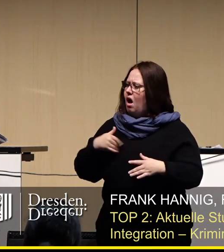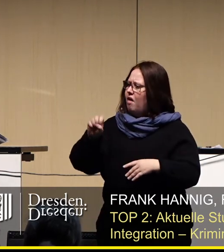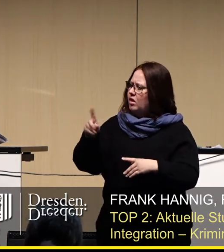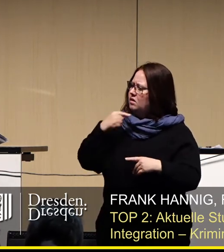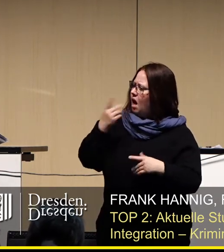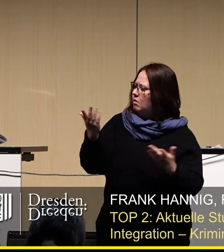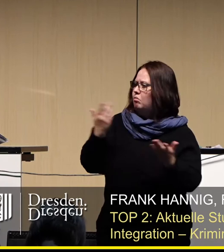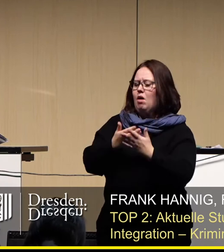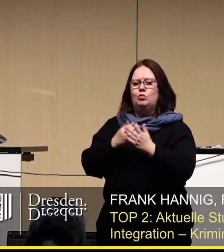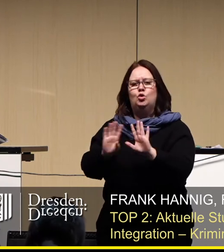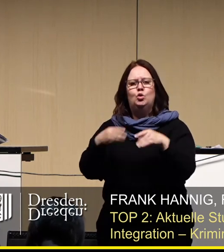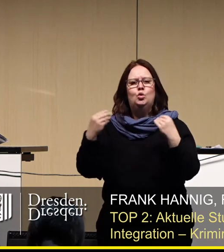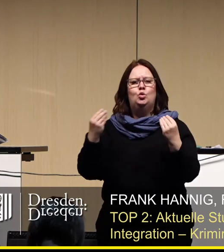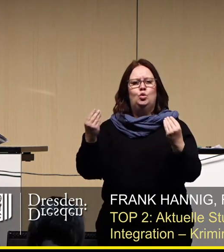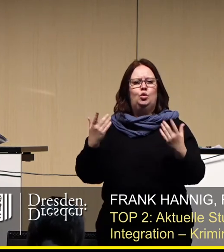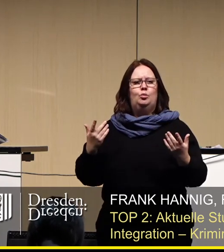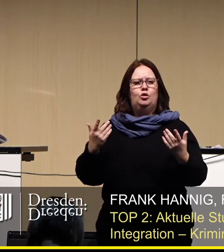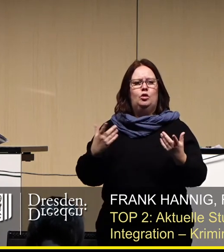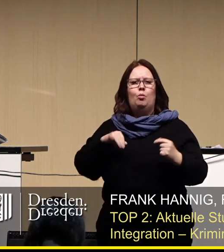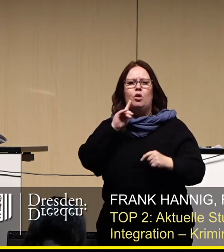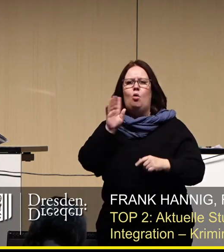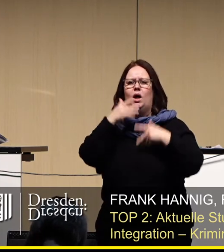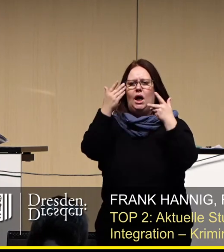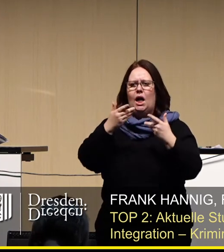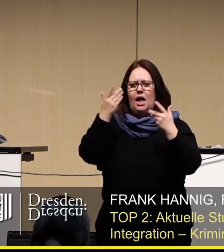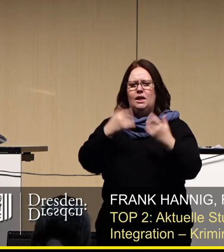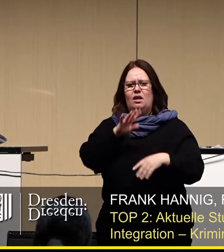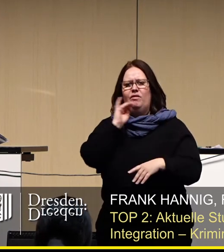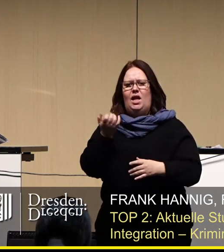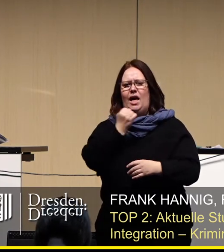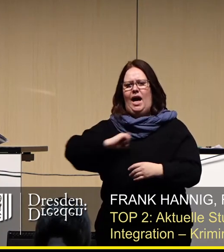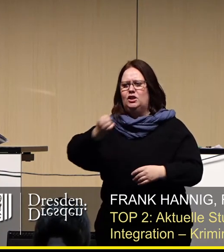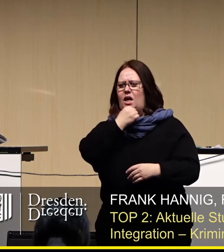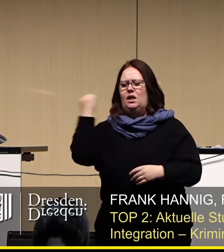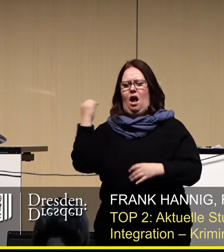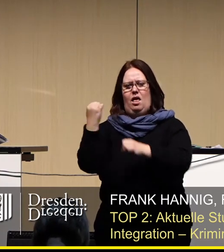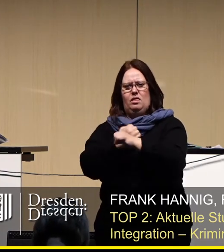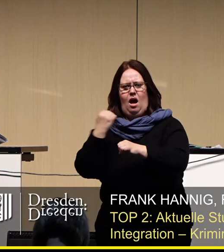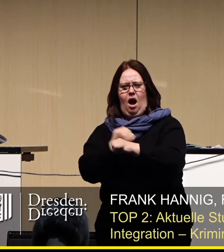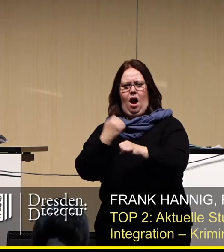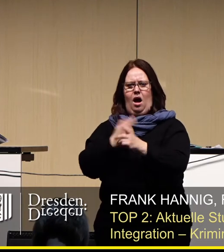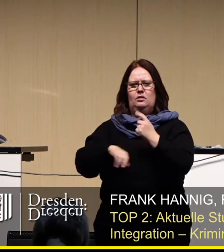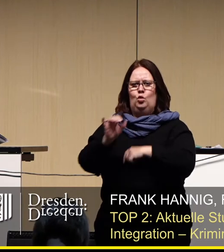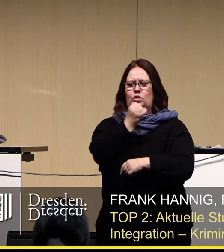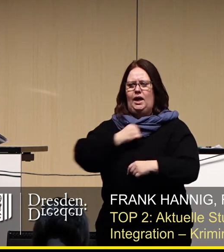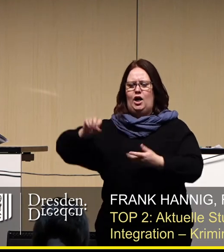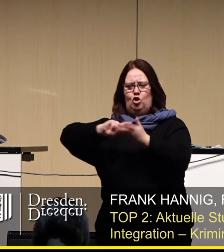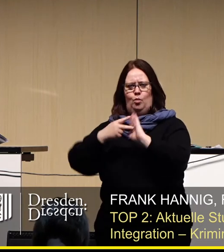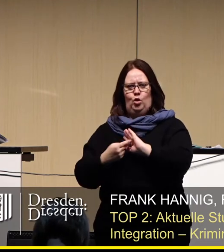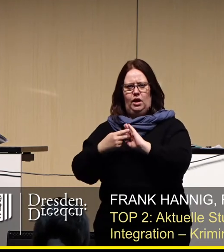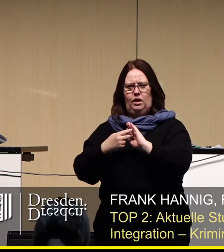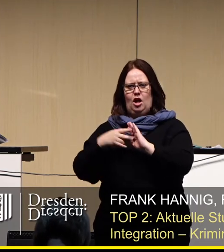ja sofort sagen, das ist doch typisch, wir haben ja doch die ganze Zeit gelesen, wir haben einen Haufen rechtsradikale Taten und rechte